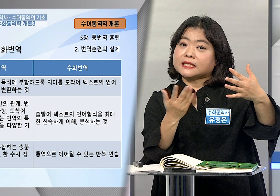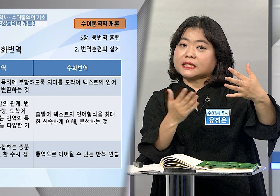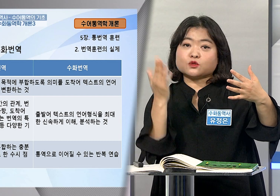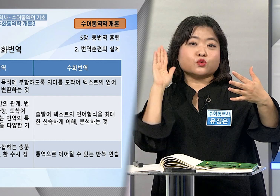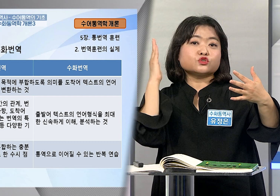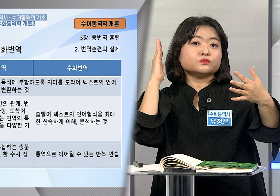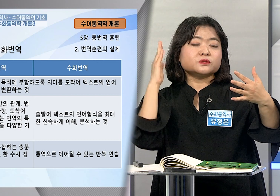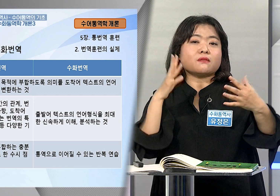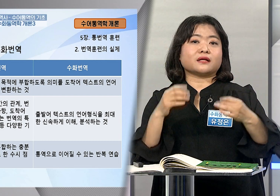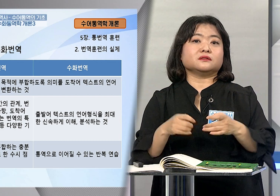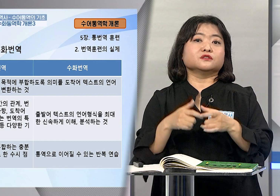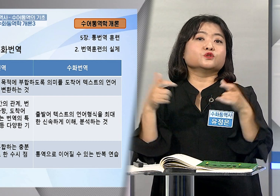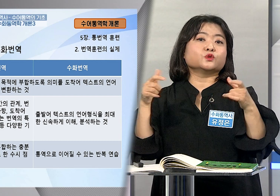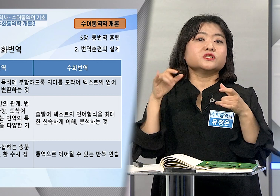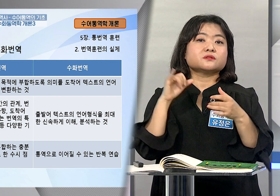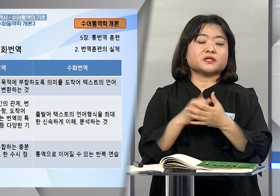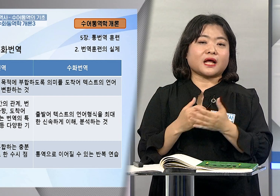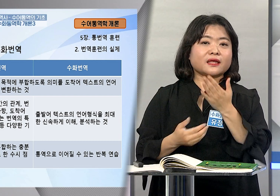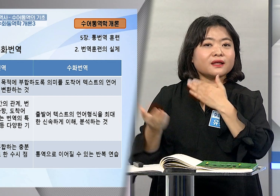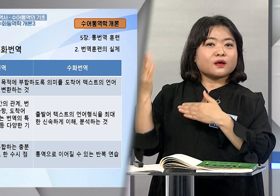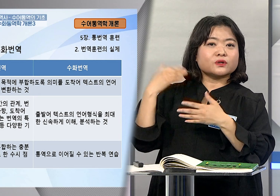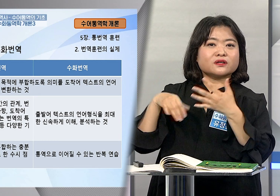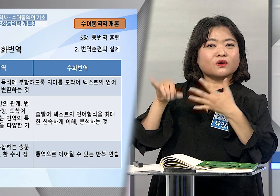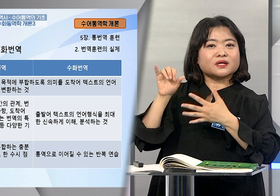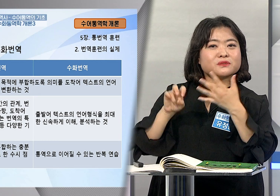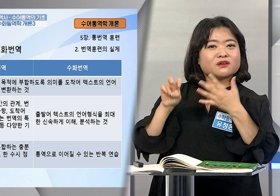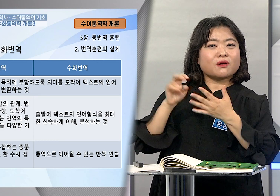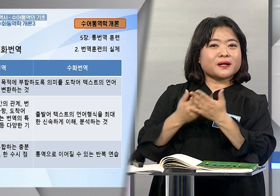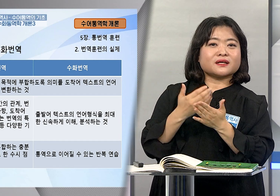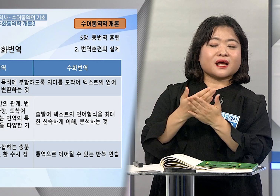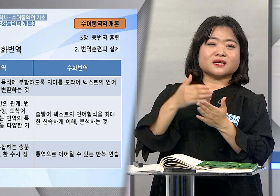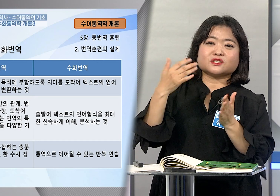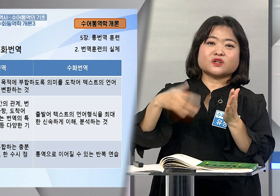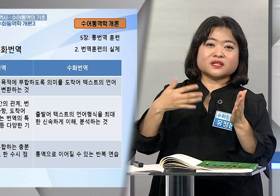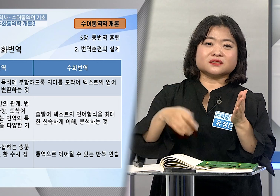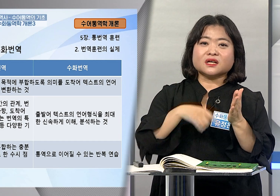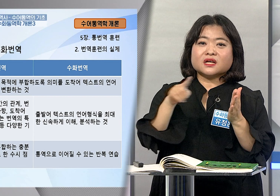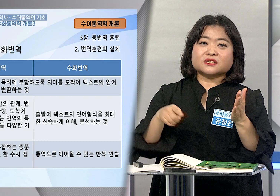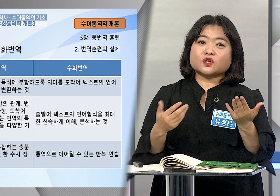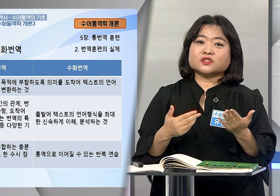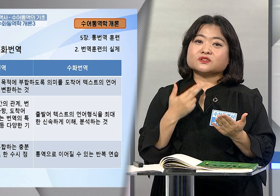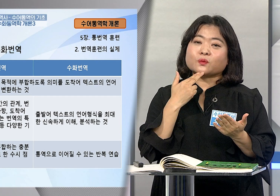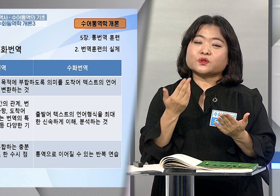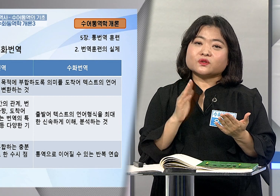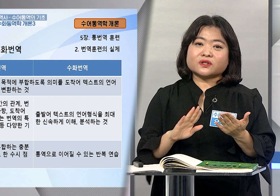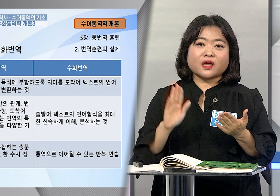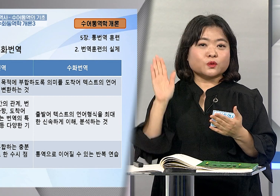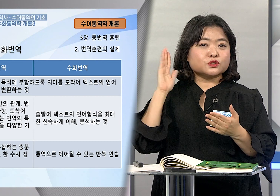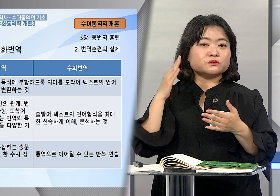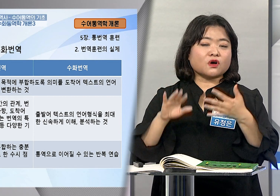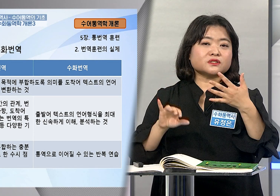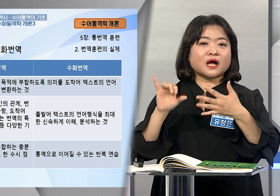일이 요즘은 많이 늘고 있습니다. 옛날에 우리가 영상 미디어가 발달하기 전에는 그런 일은 없었는데 요즘